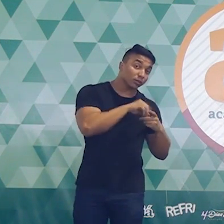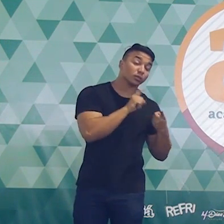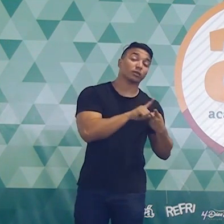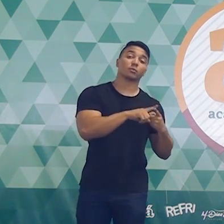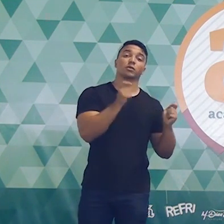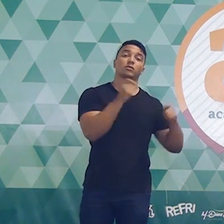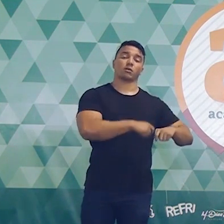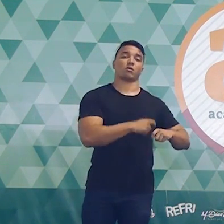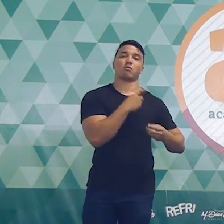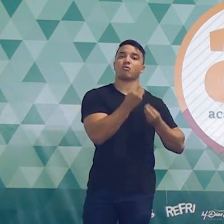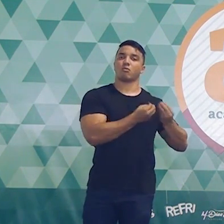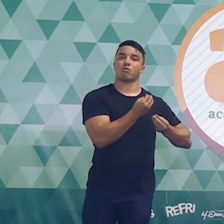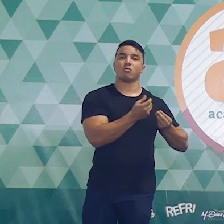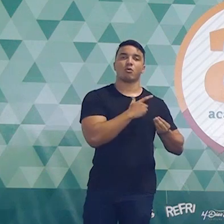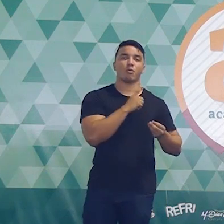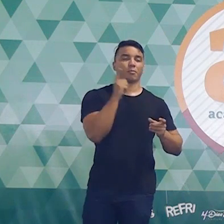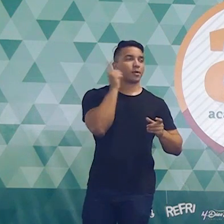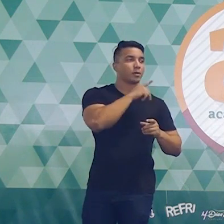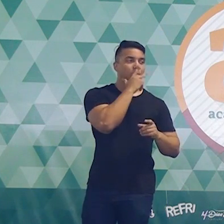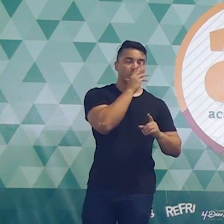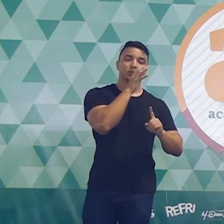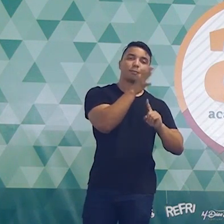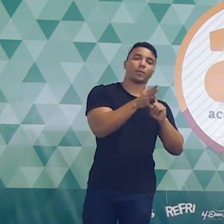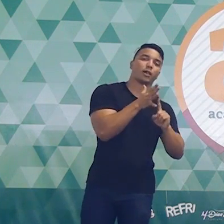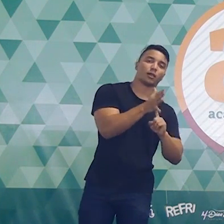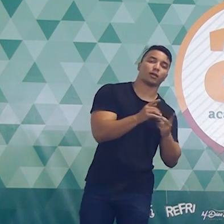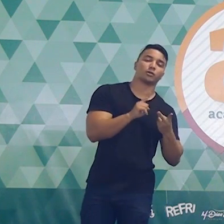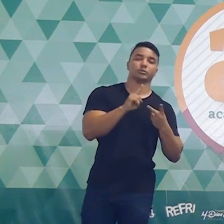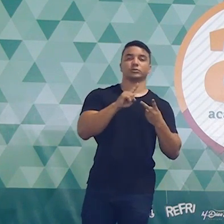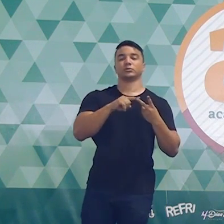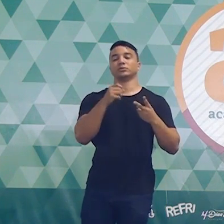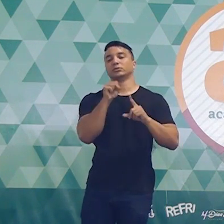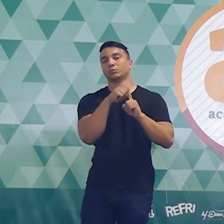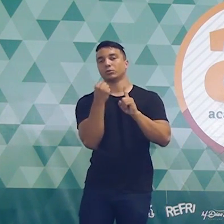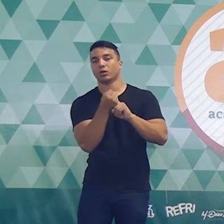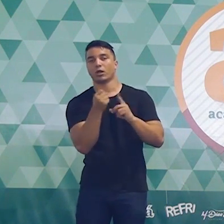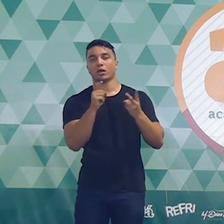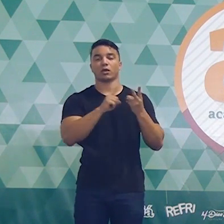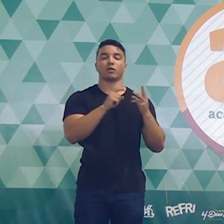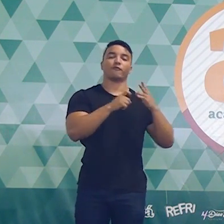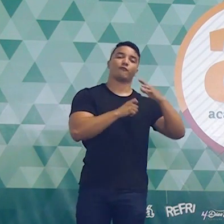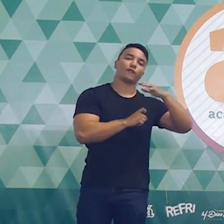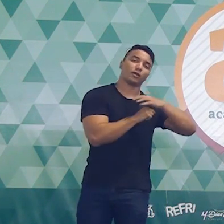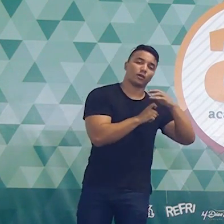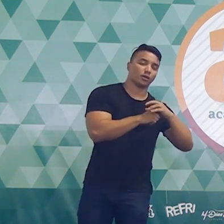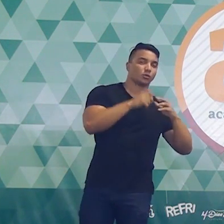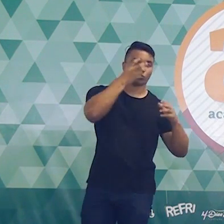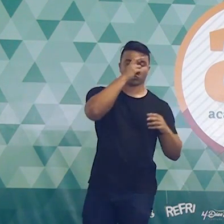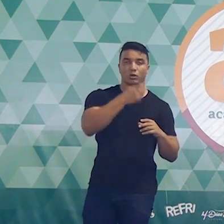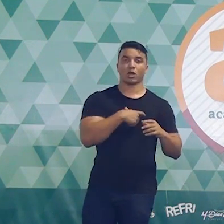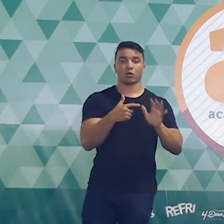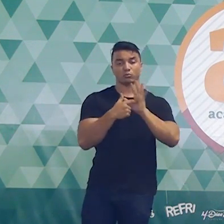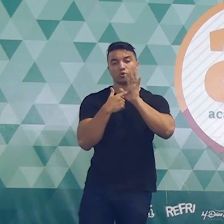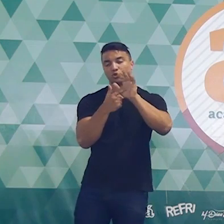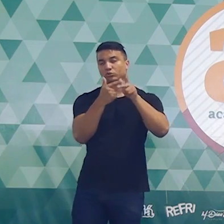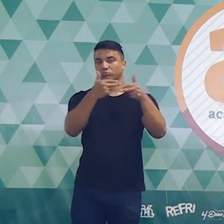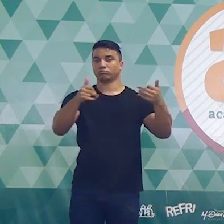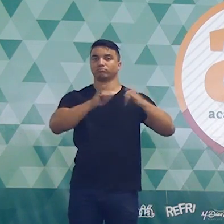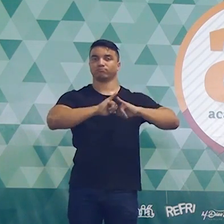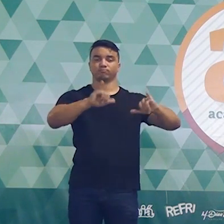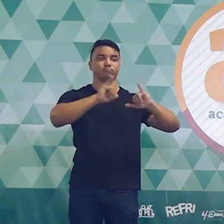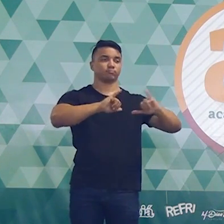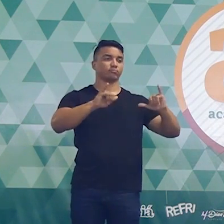resolução de um problema, realizando suas palestras, seus seminários, suas feiras culturais, exibindo documentários.